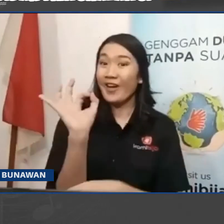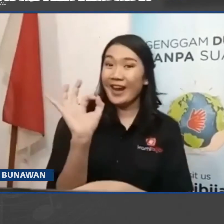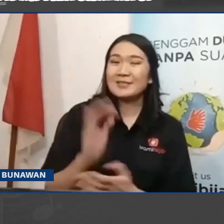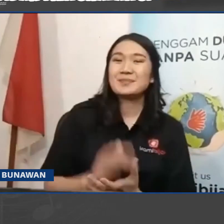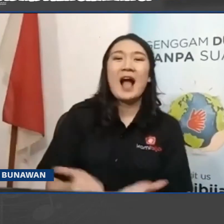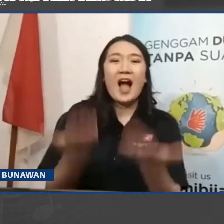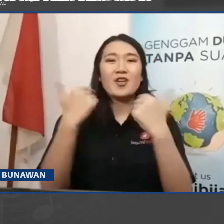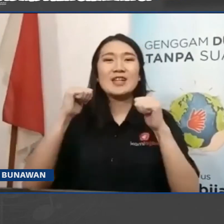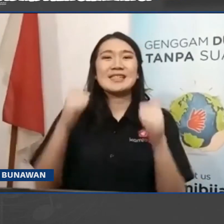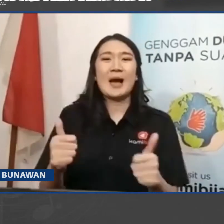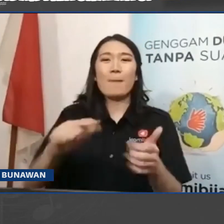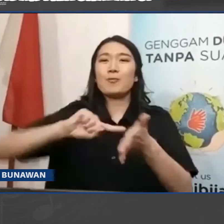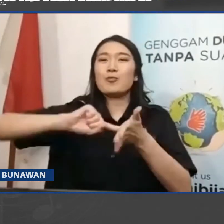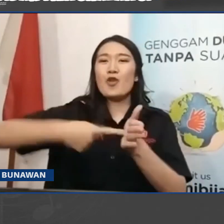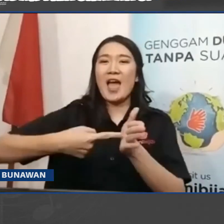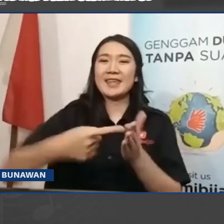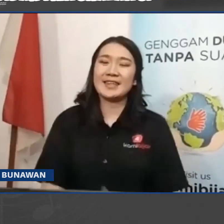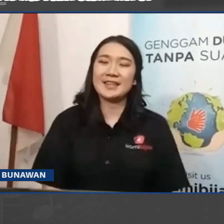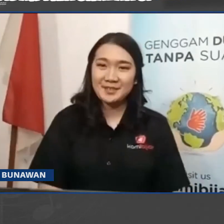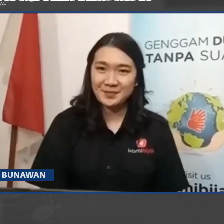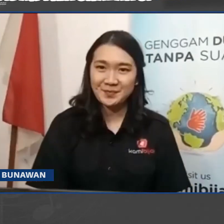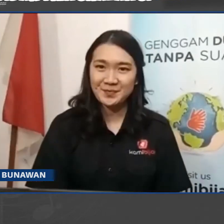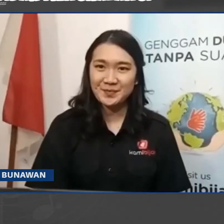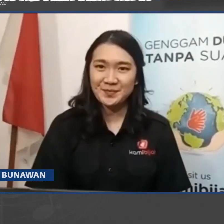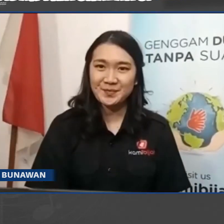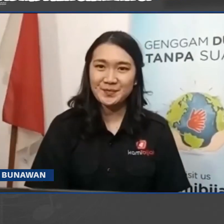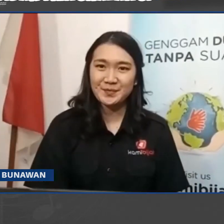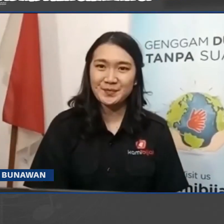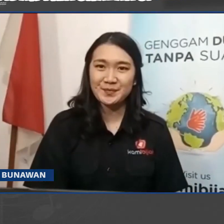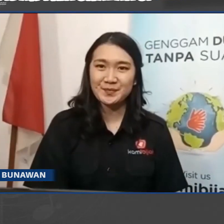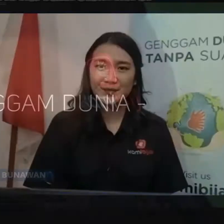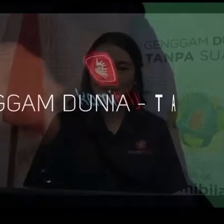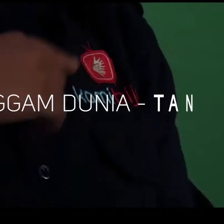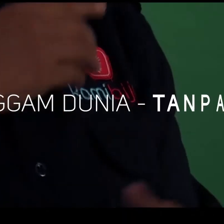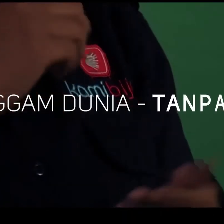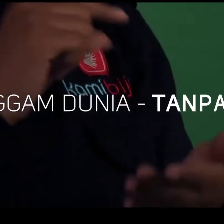dan pertanyaan, boleh langsung tulis di kolom live chat pada YouTube ini ya.